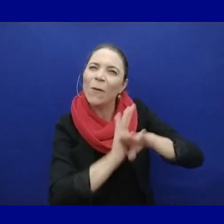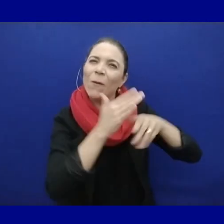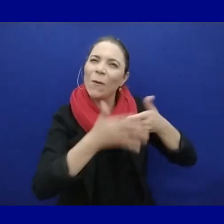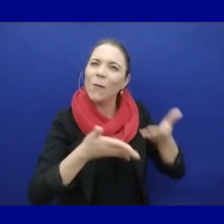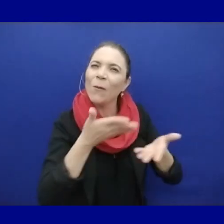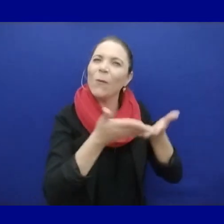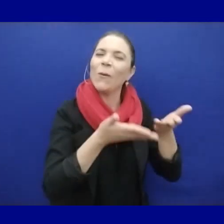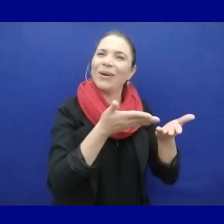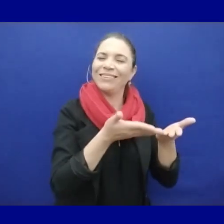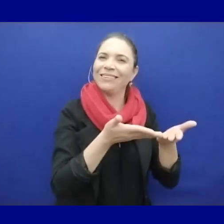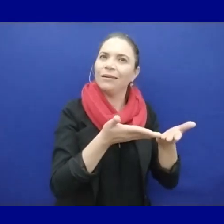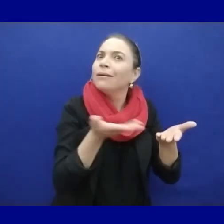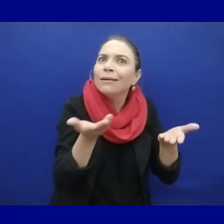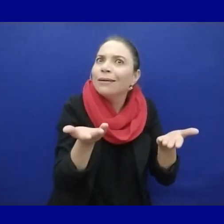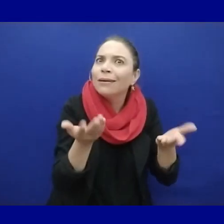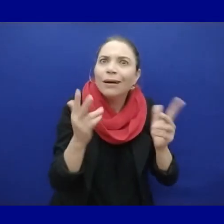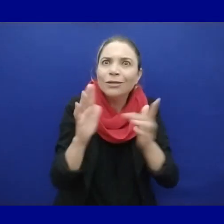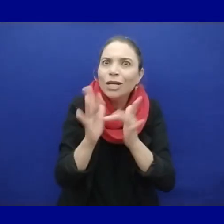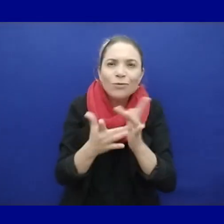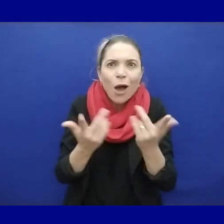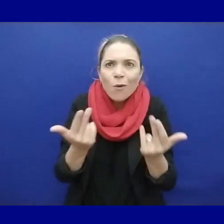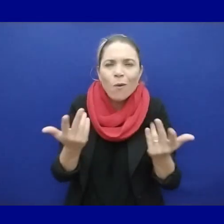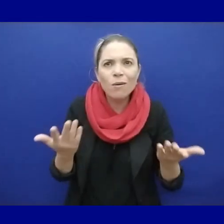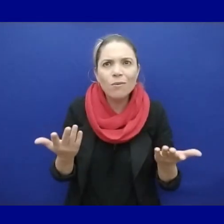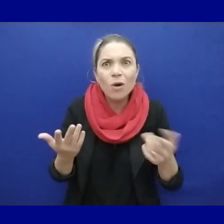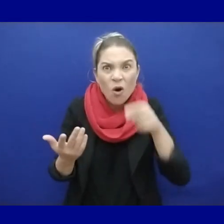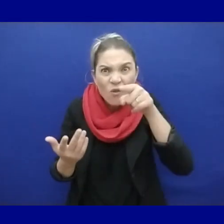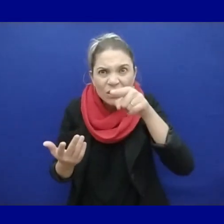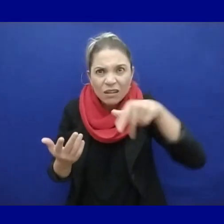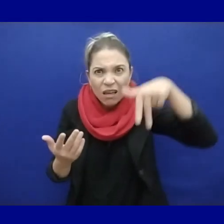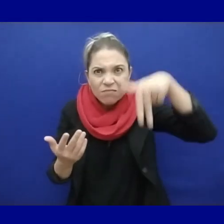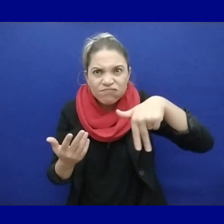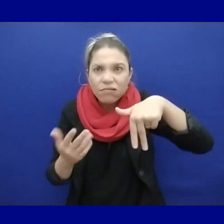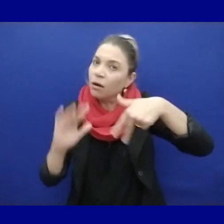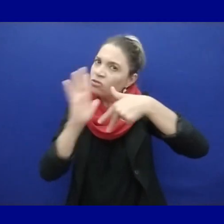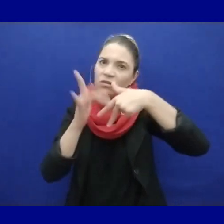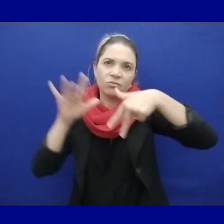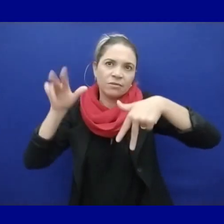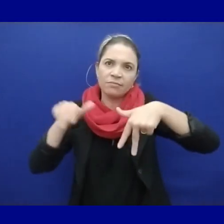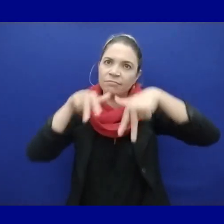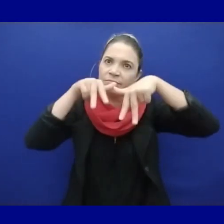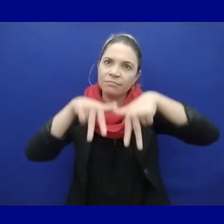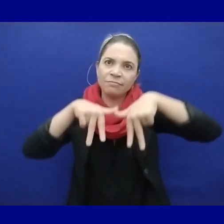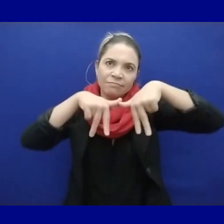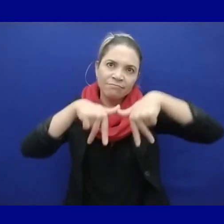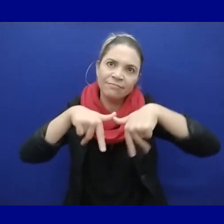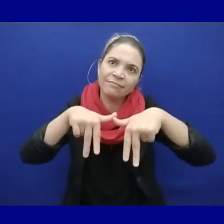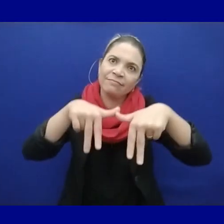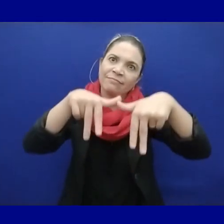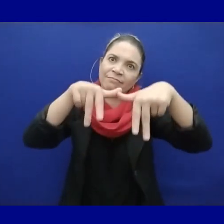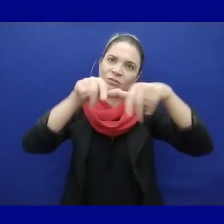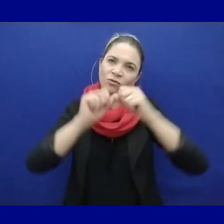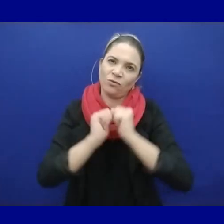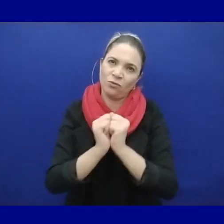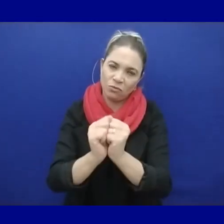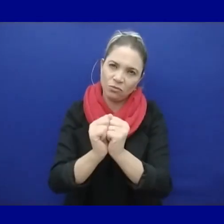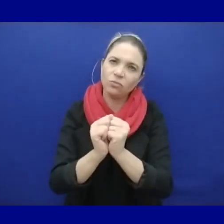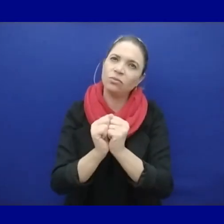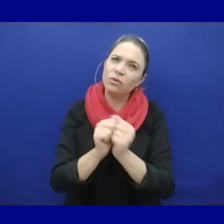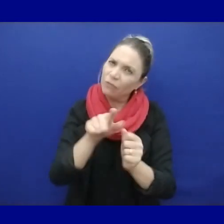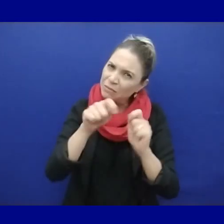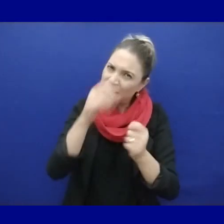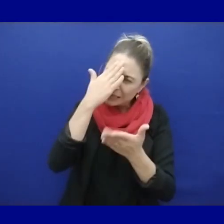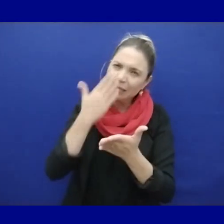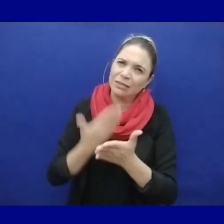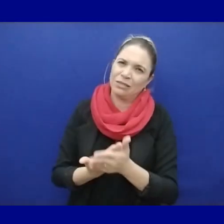dele, e você precisa viver pela fé para relacionar-se com ele, para viver na presença dele.